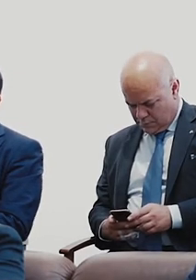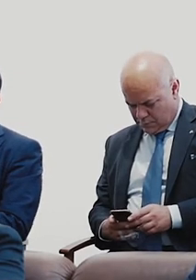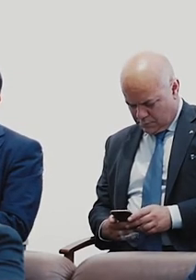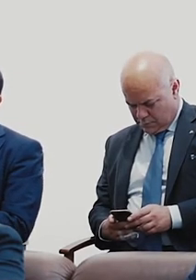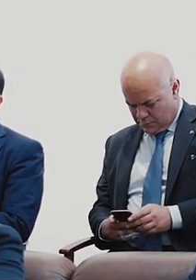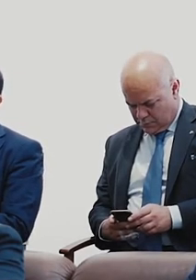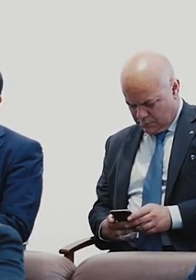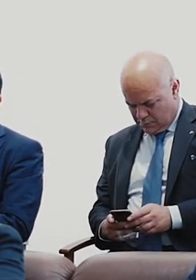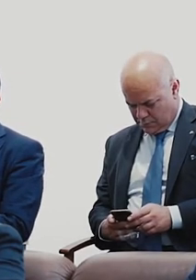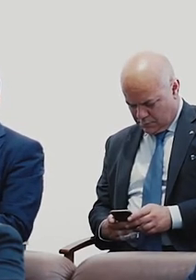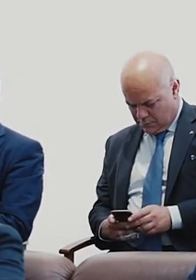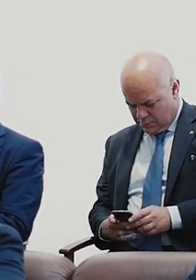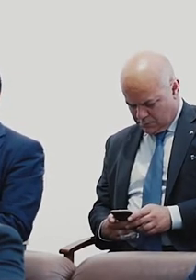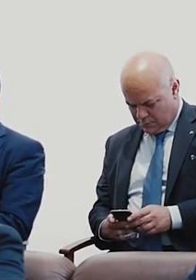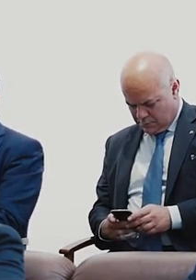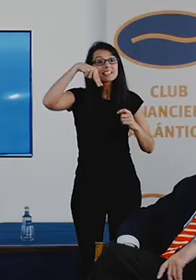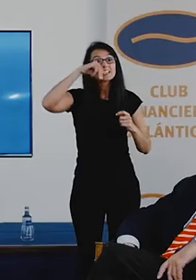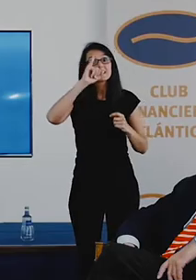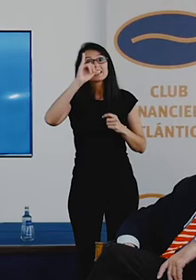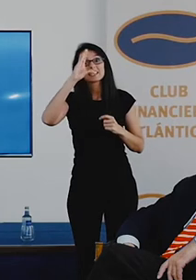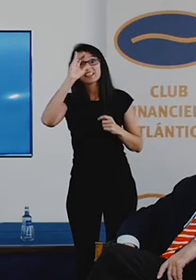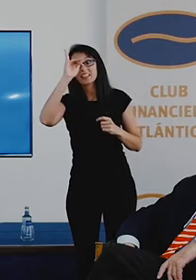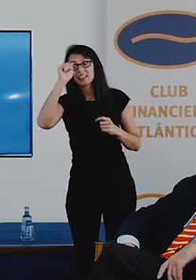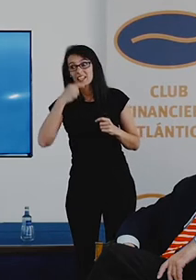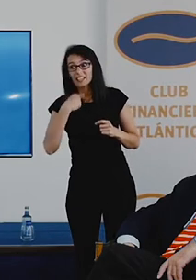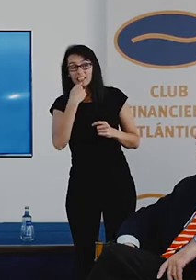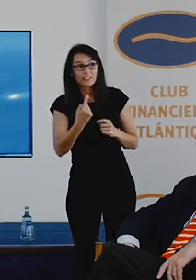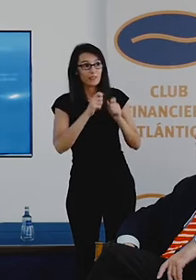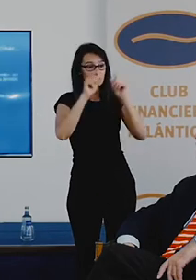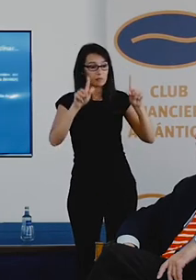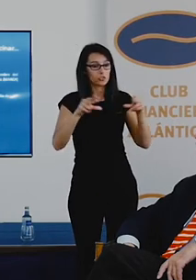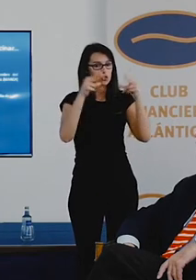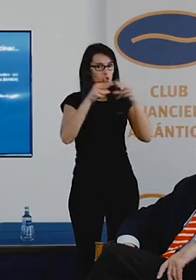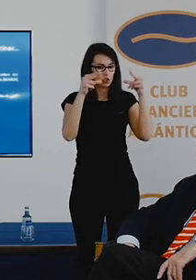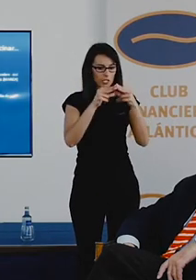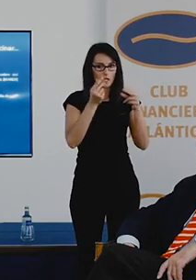través de esta plataforma de E-Inicia y de su división E-Inicia Social.